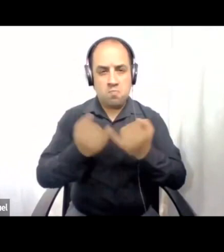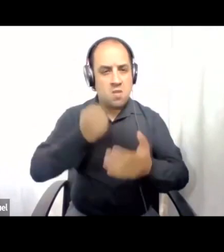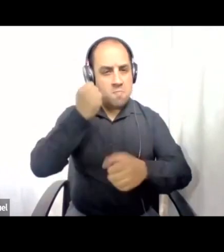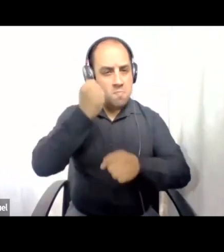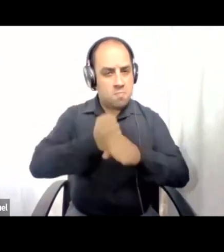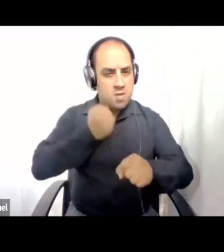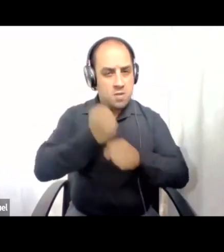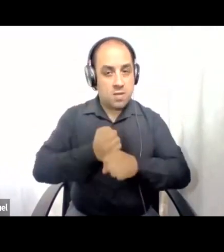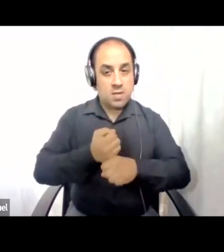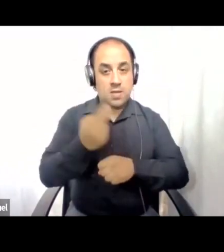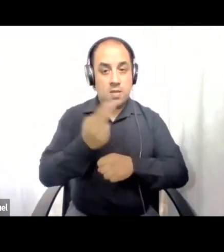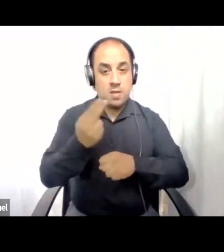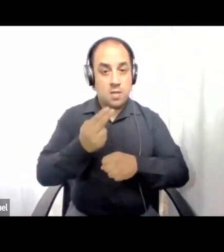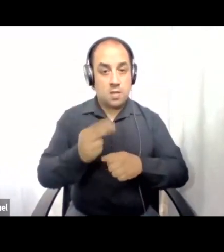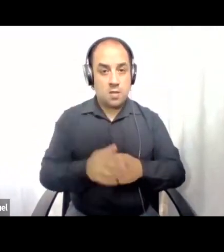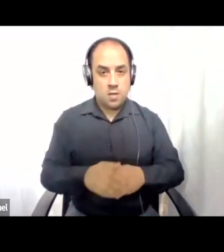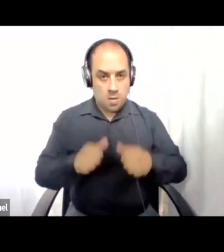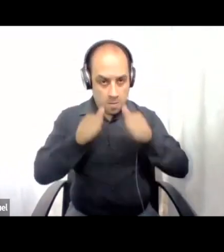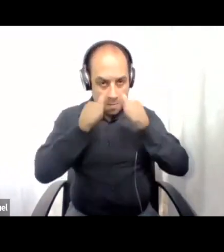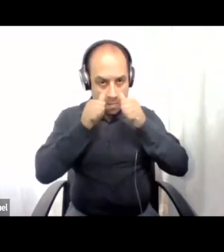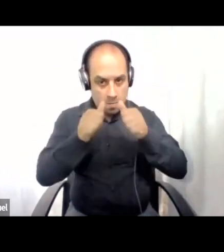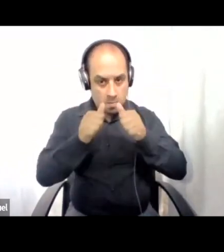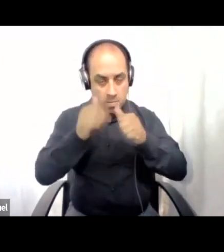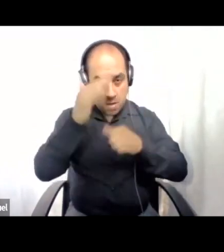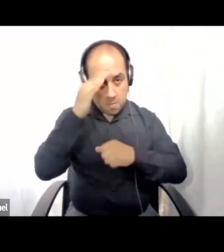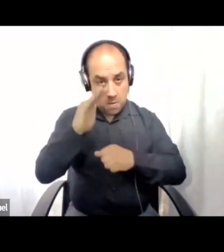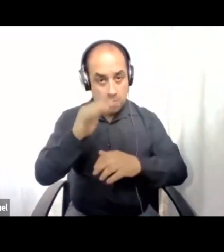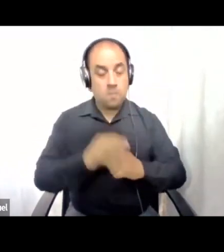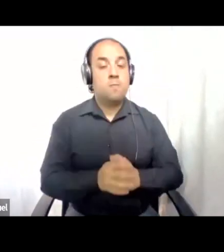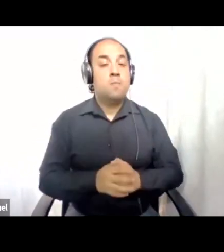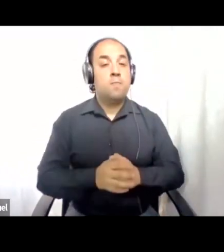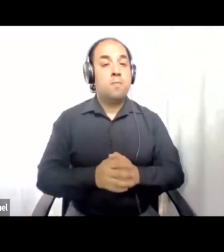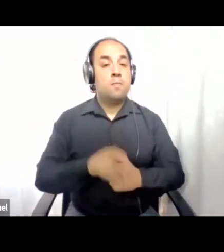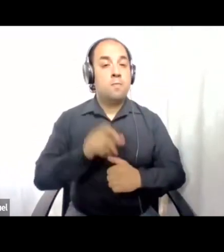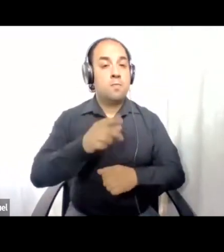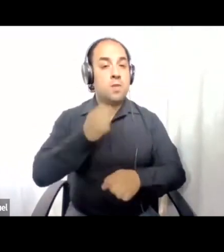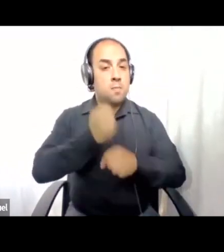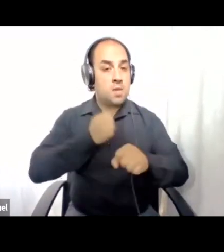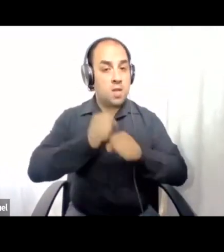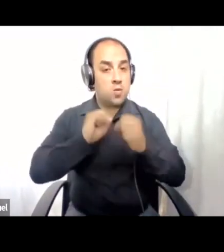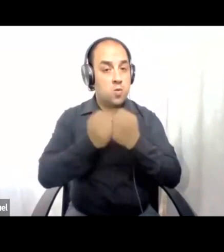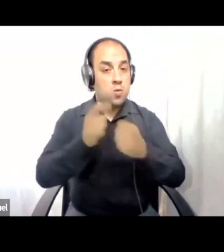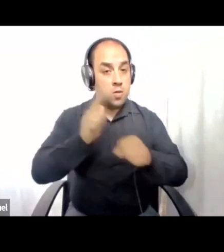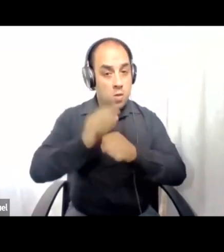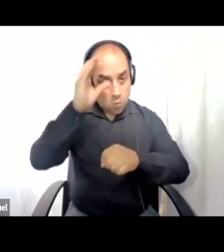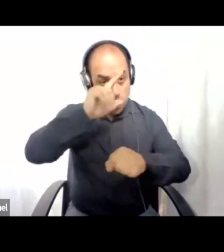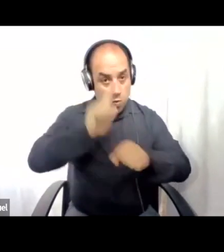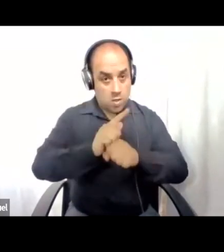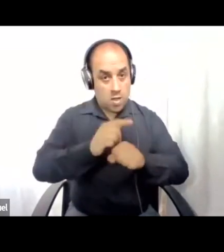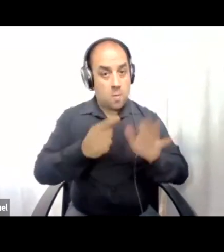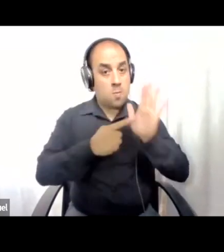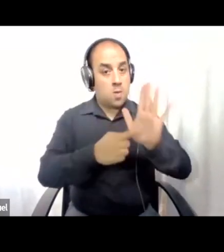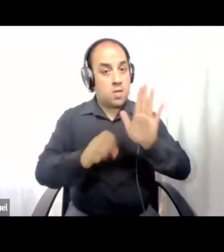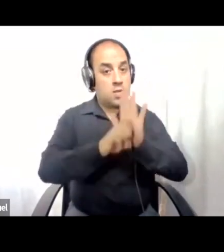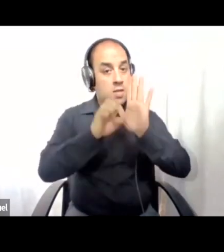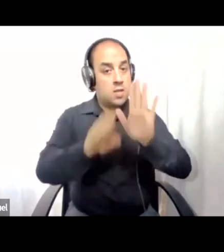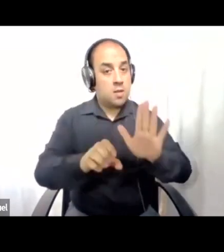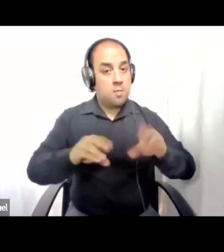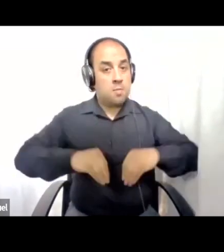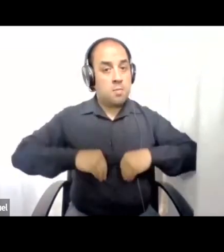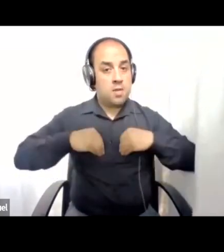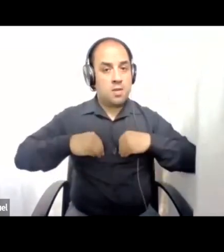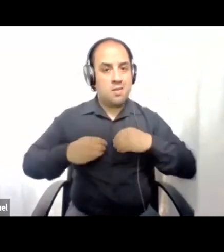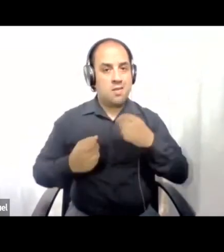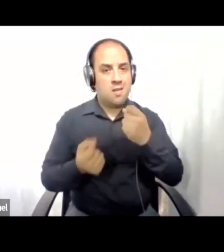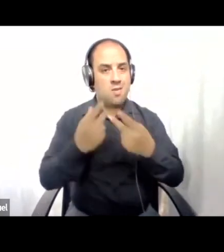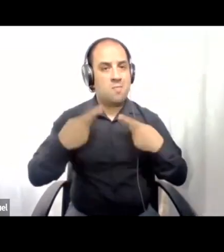importante tener en cuenta. Y esta es una práctica social y cultural que pone como ejemplo de vida los casos de algunas personas